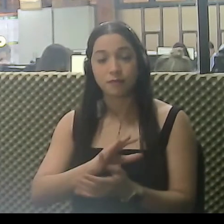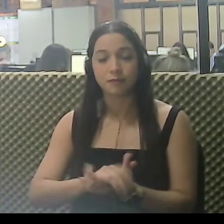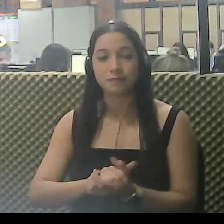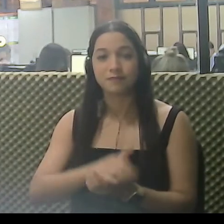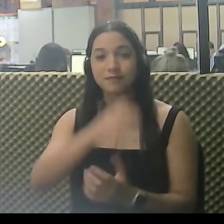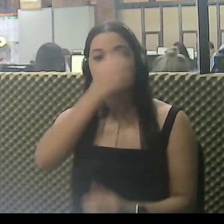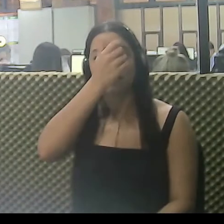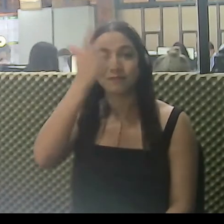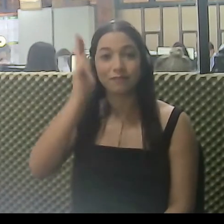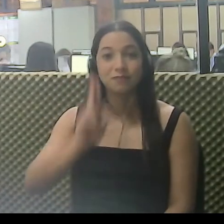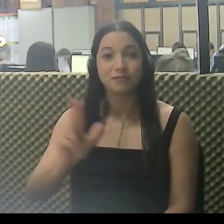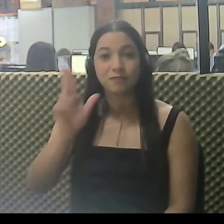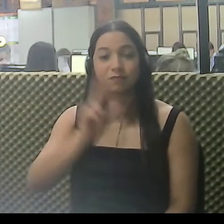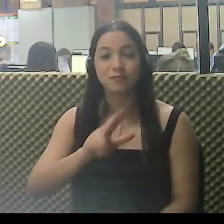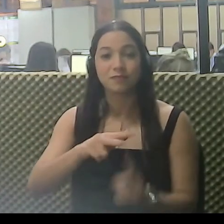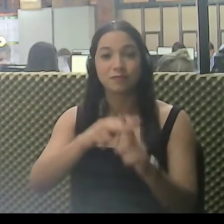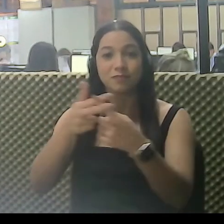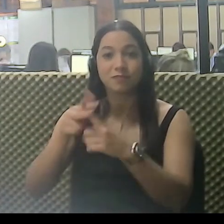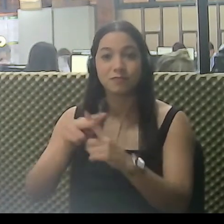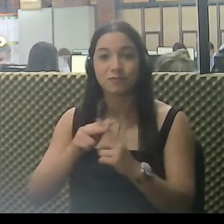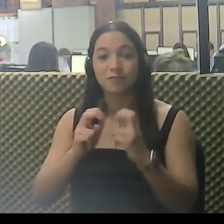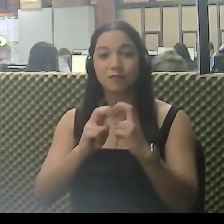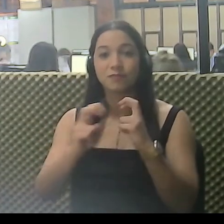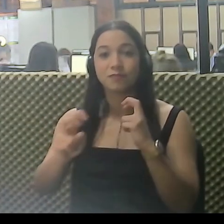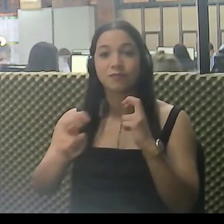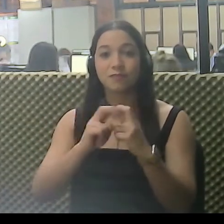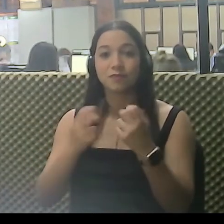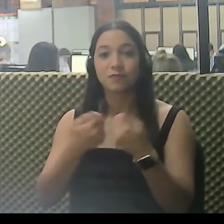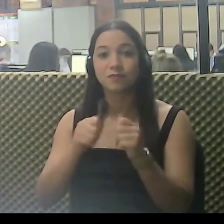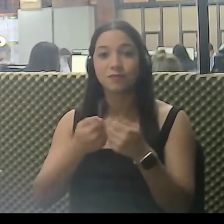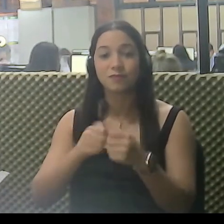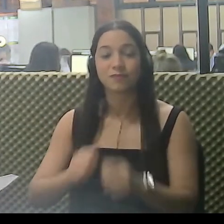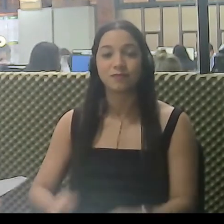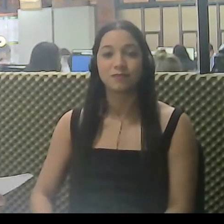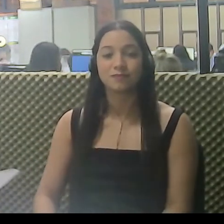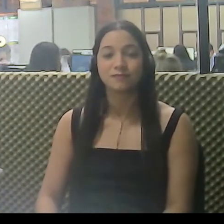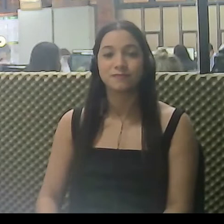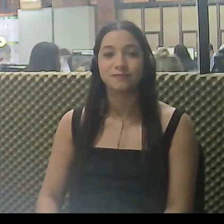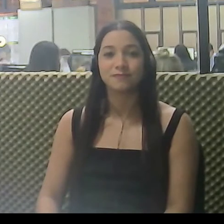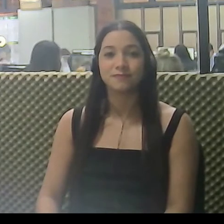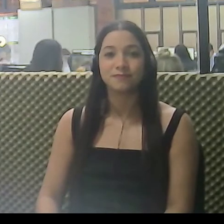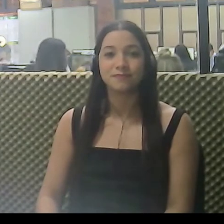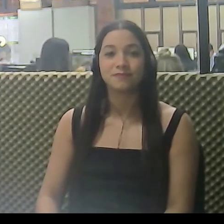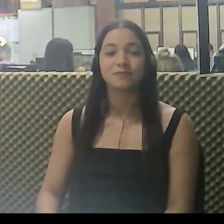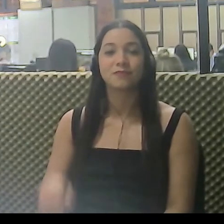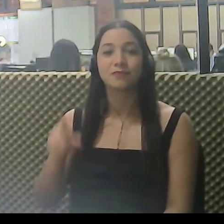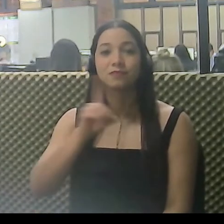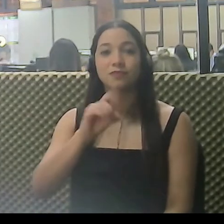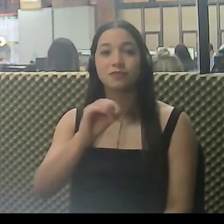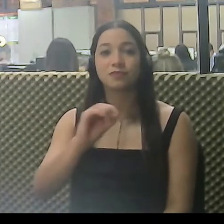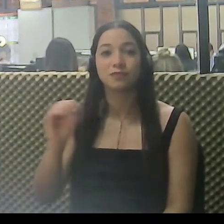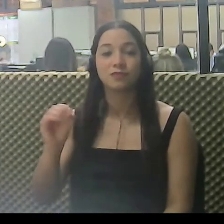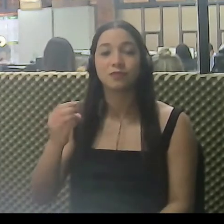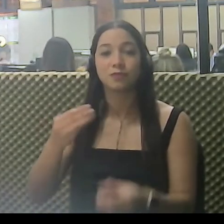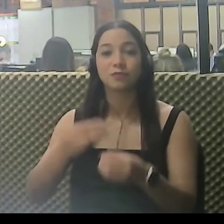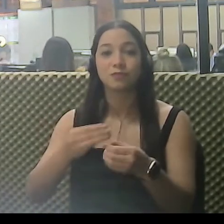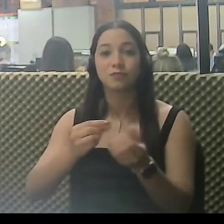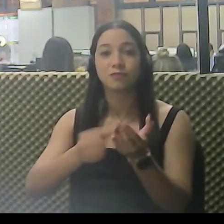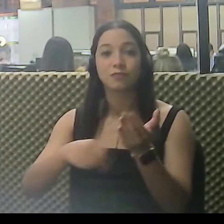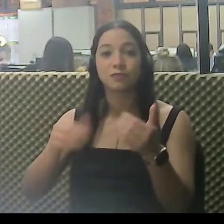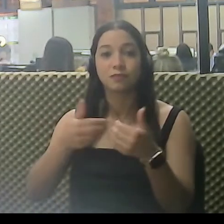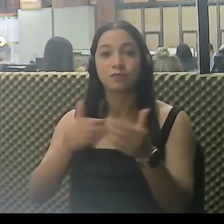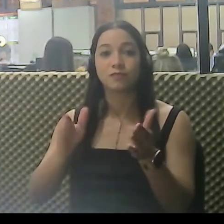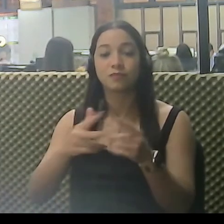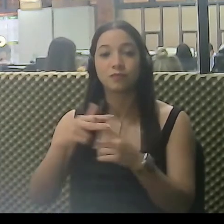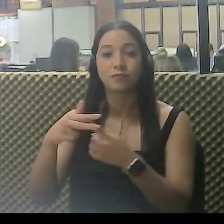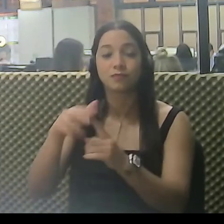Prefeitura de Uberlândia reforma estações dos corredores do transporte público. Zoológico Municipal abre inscrições para